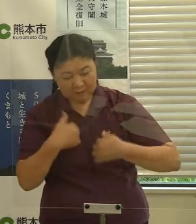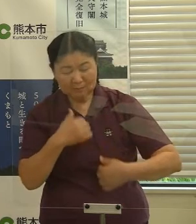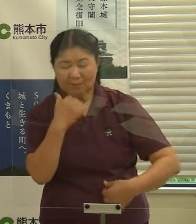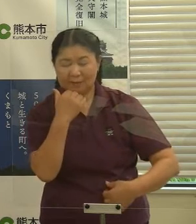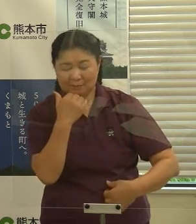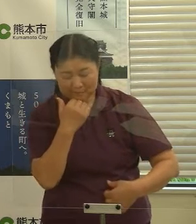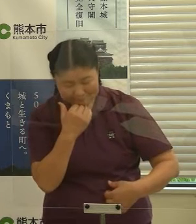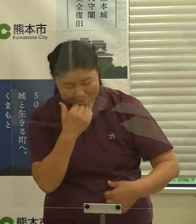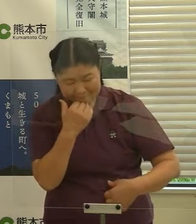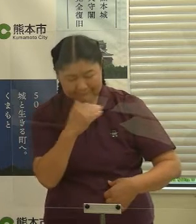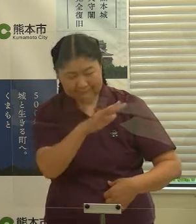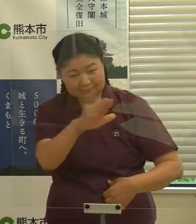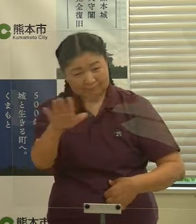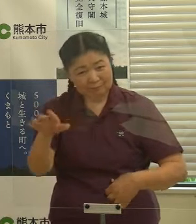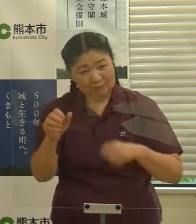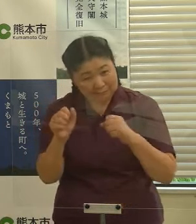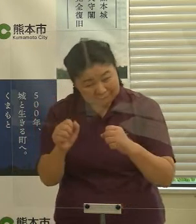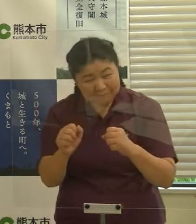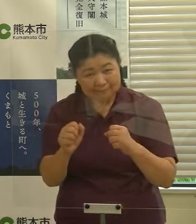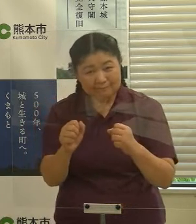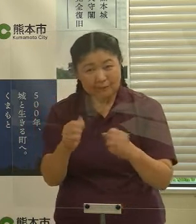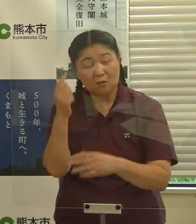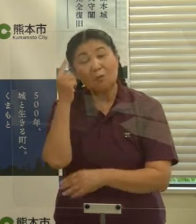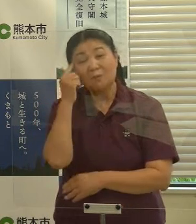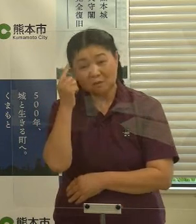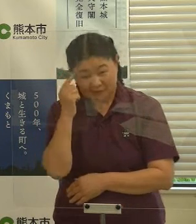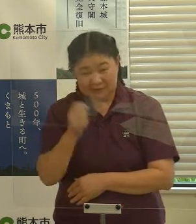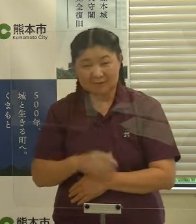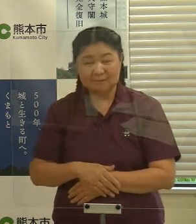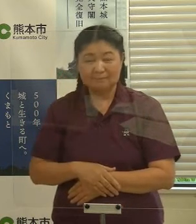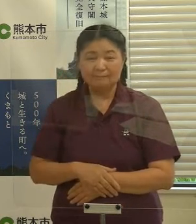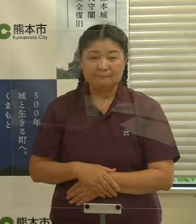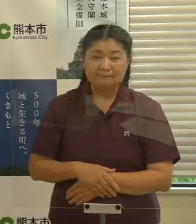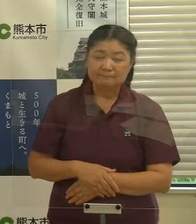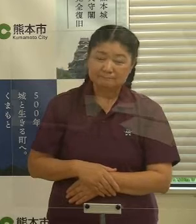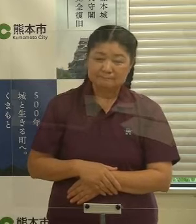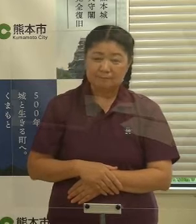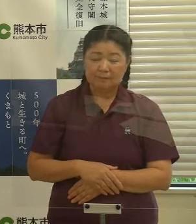されていた方もですね、たくさんいらっしゃったと思い